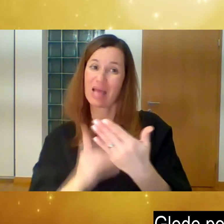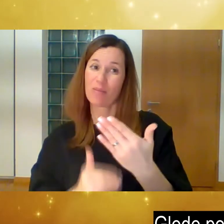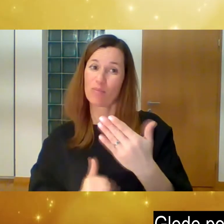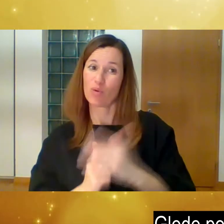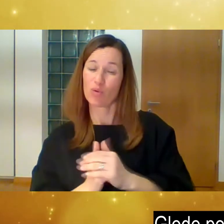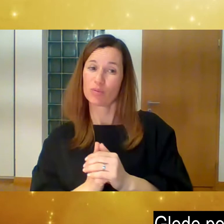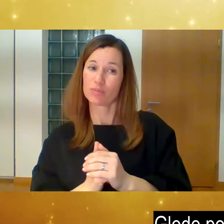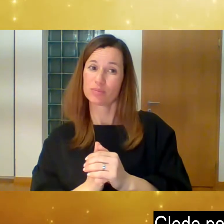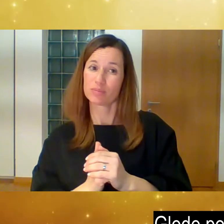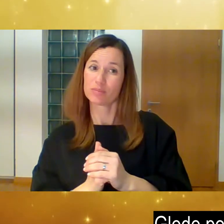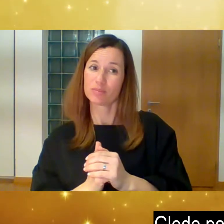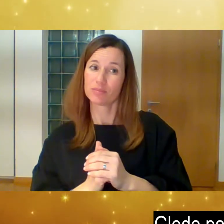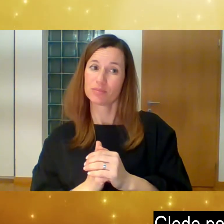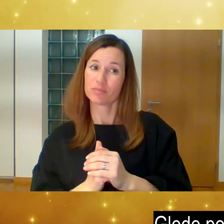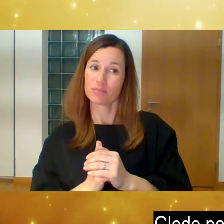Zdaj, glejte,